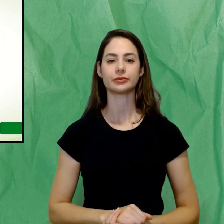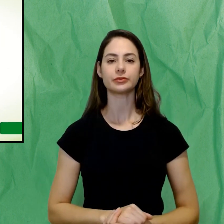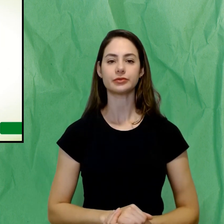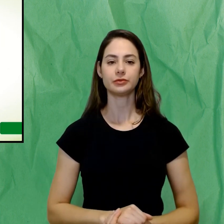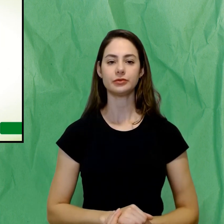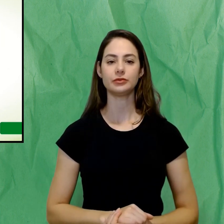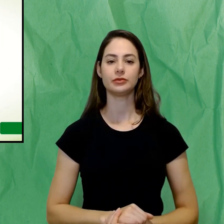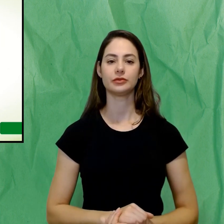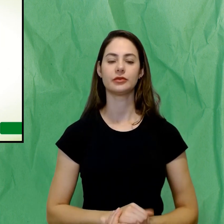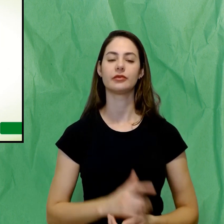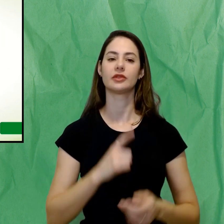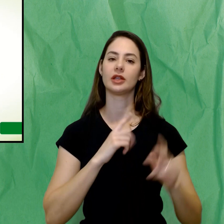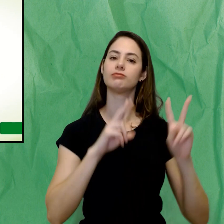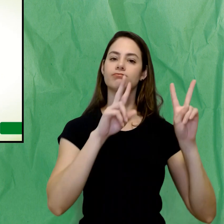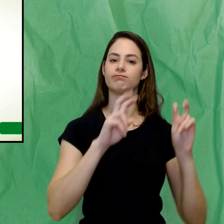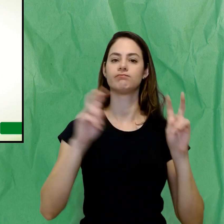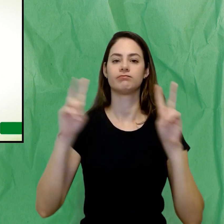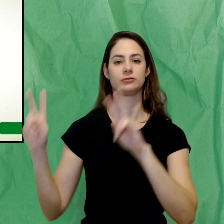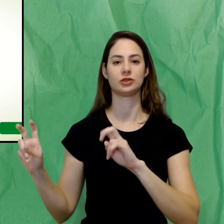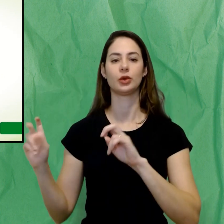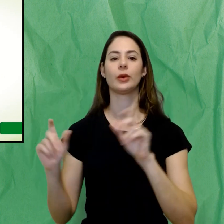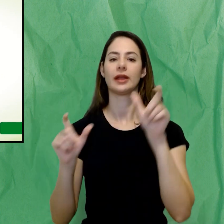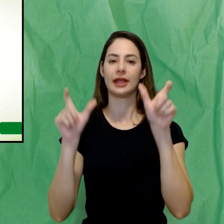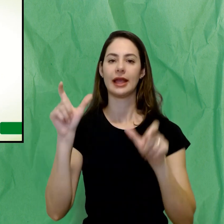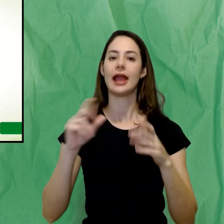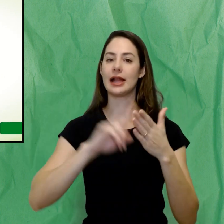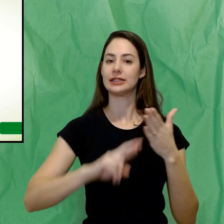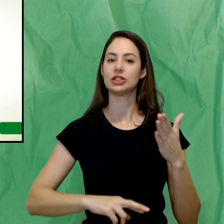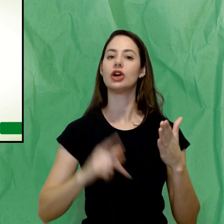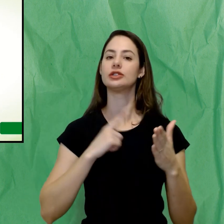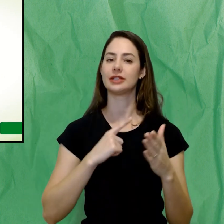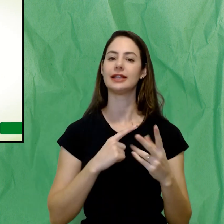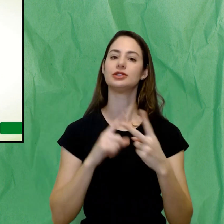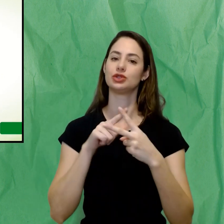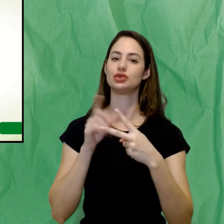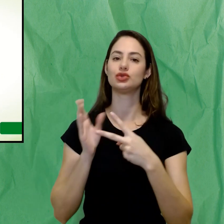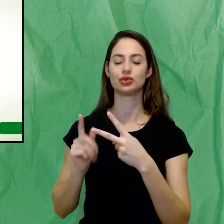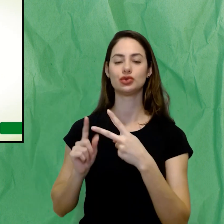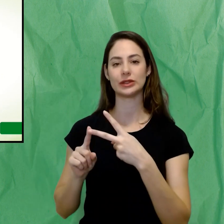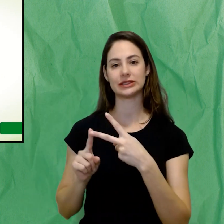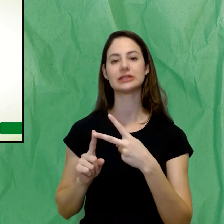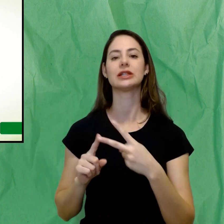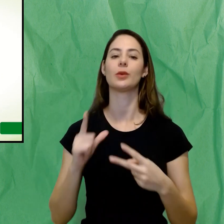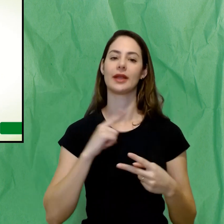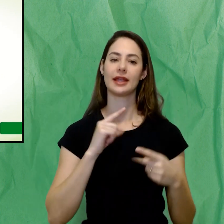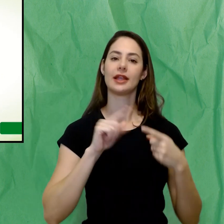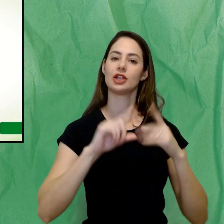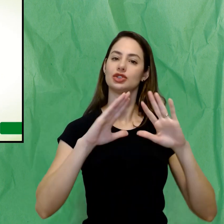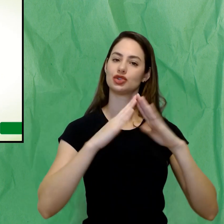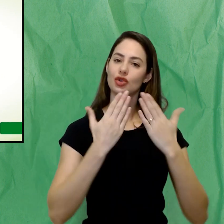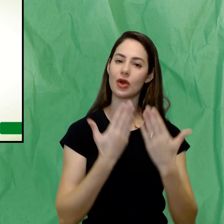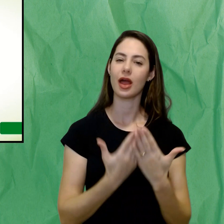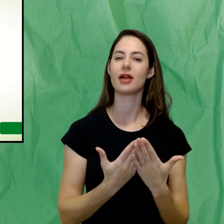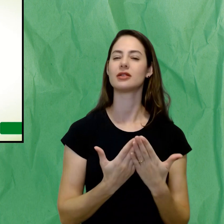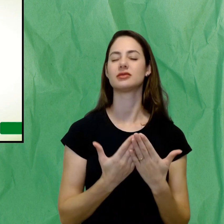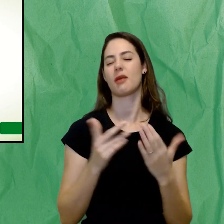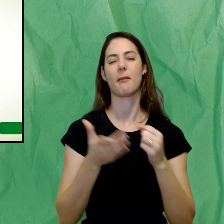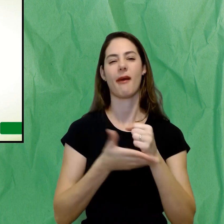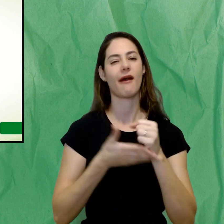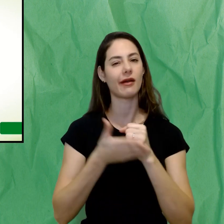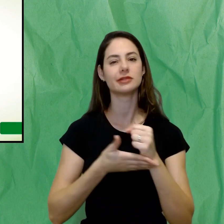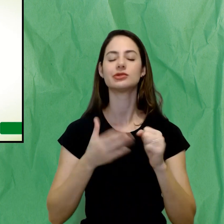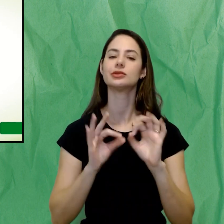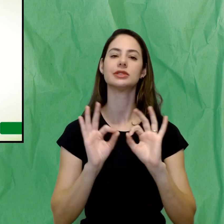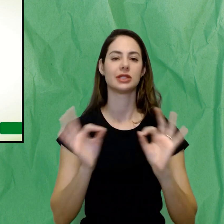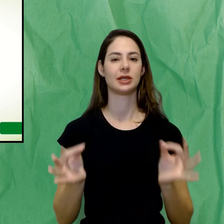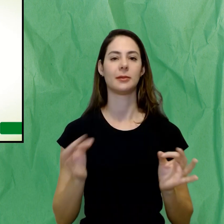Eu dividi em 2 termos também os relatórios, até para simplificar a exposição. Então, a gente tem o relatório escolar, que é um pouquinho mais